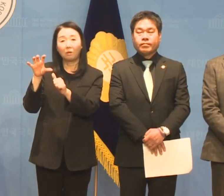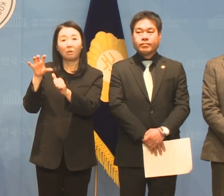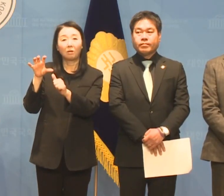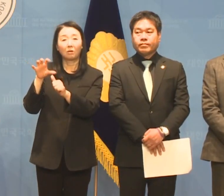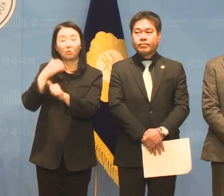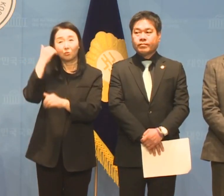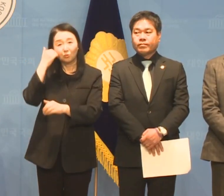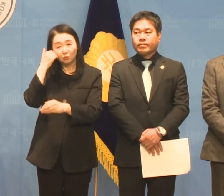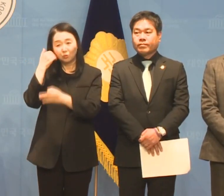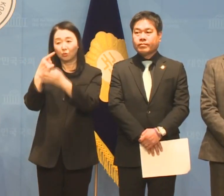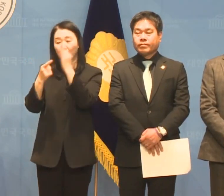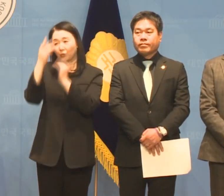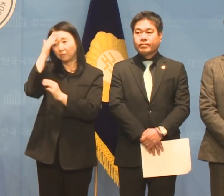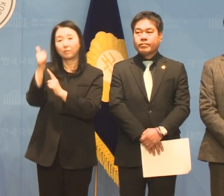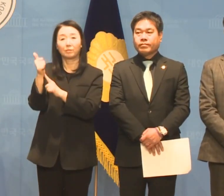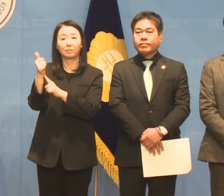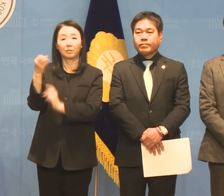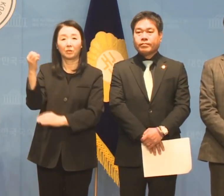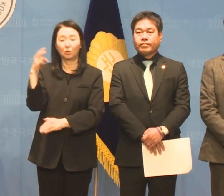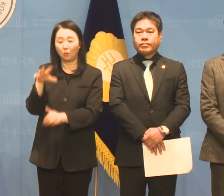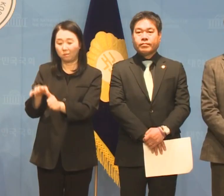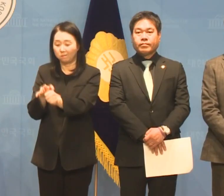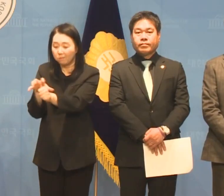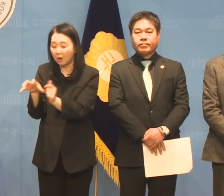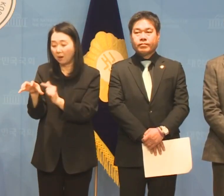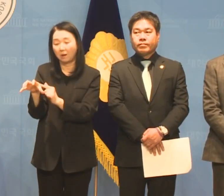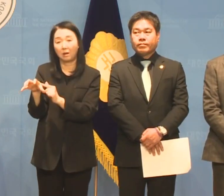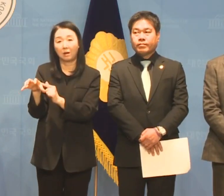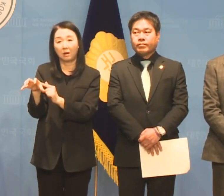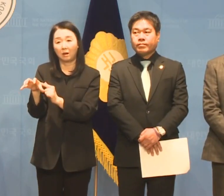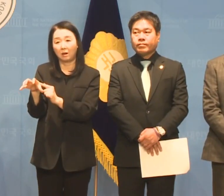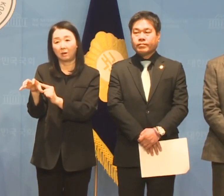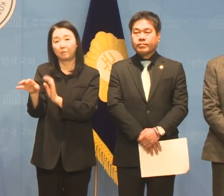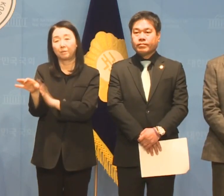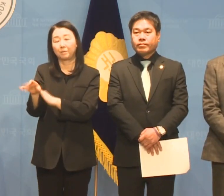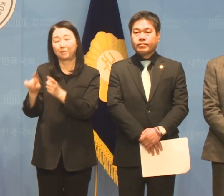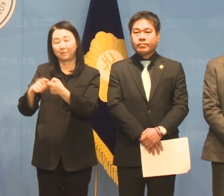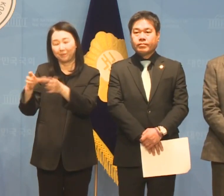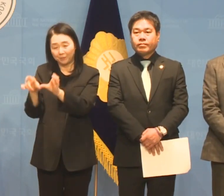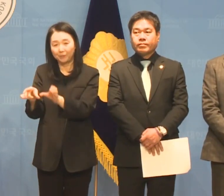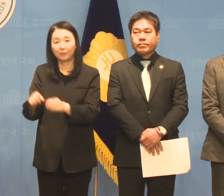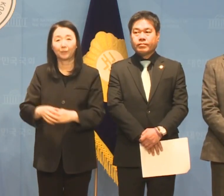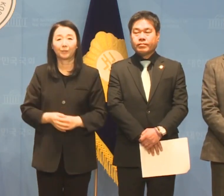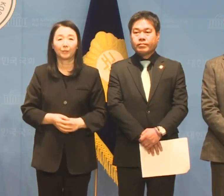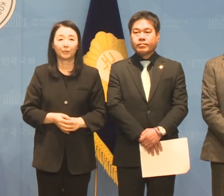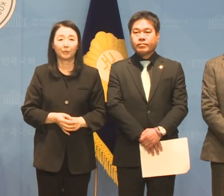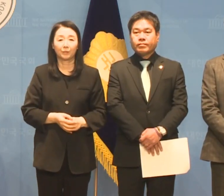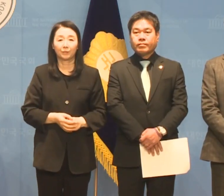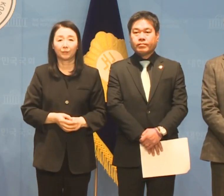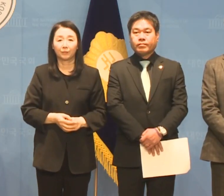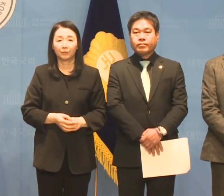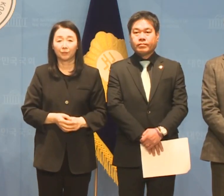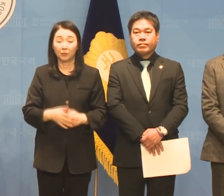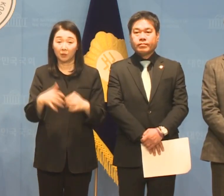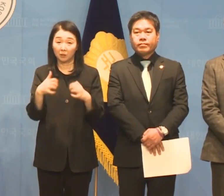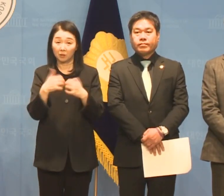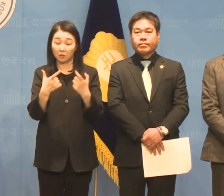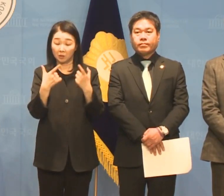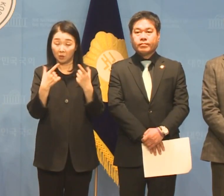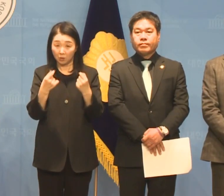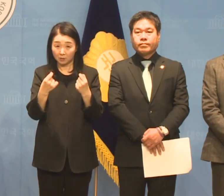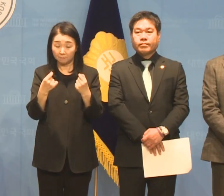것이 윤석열 내란 수계와 그를 추종하는 일부 극우 매국 좀비 세력들입니다. 네, 전쟁과 같은